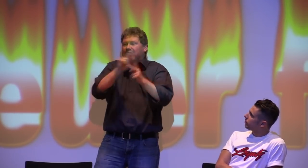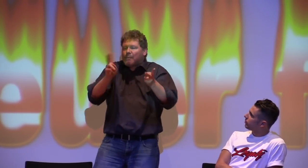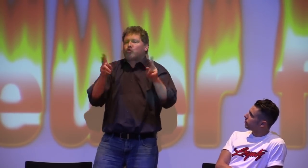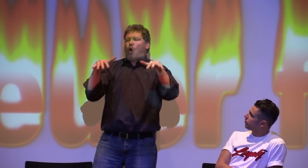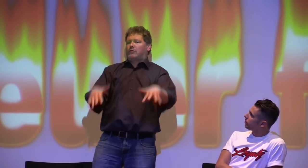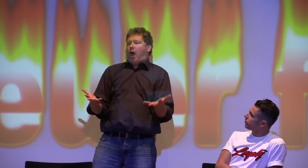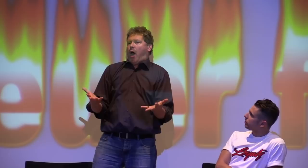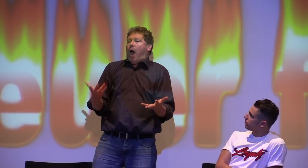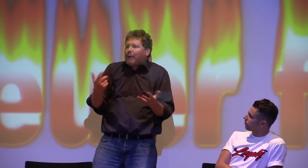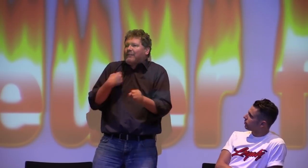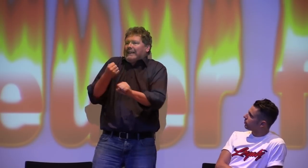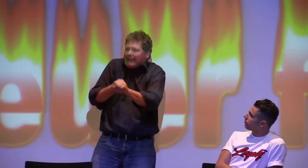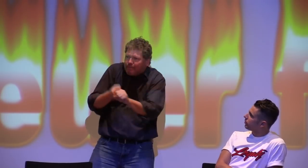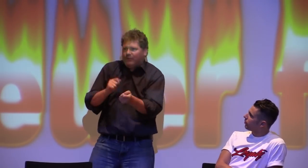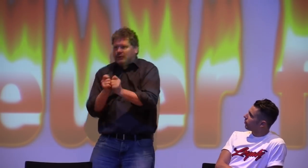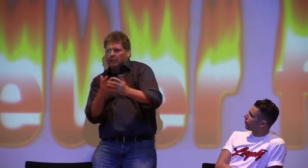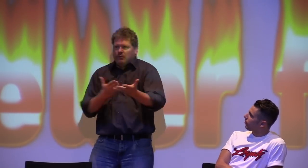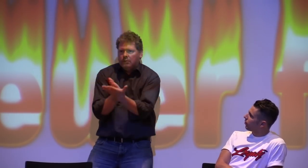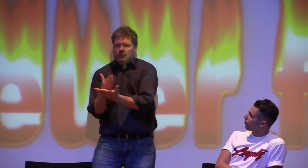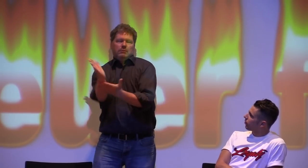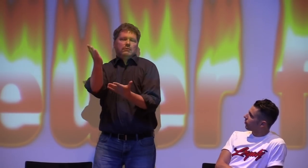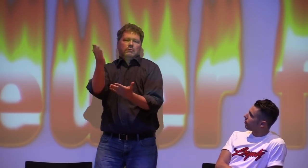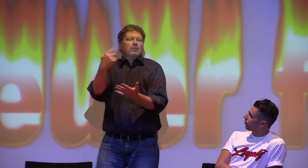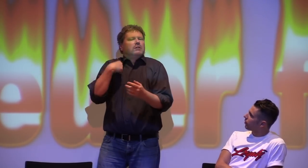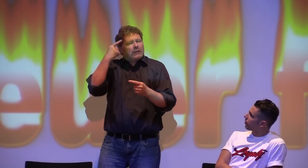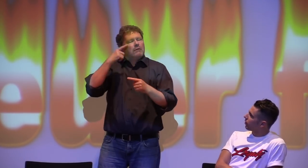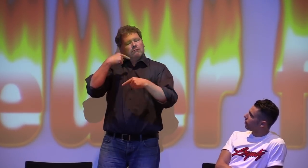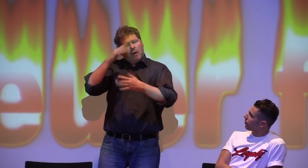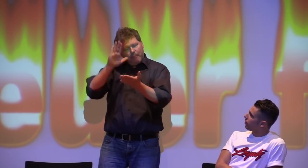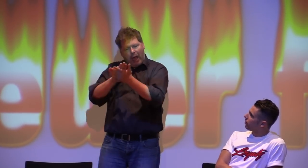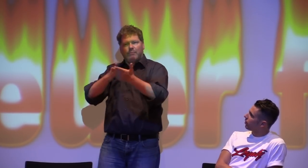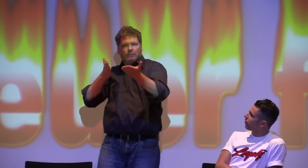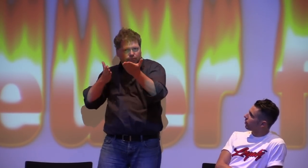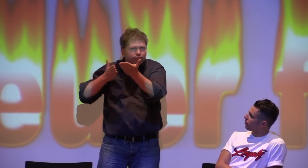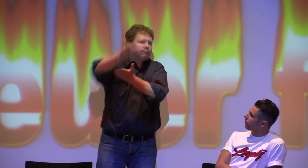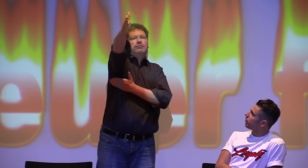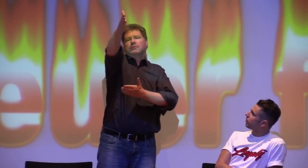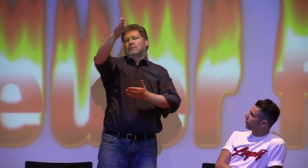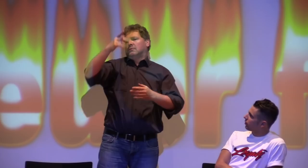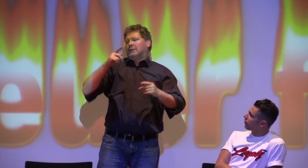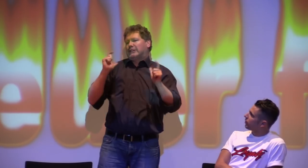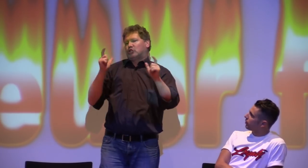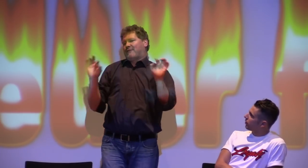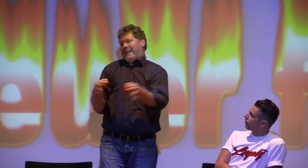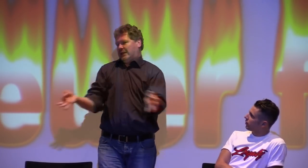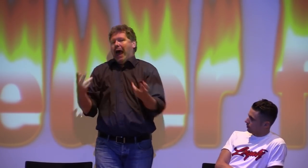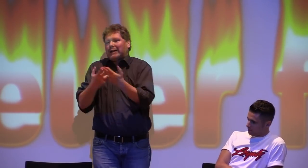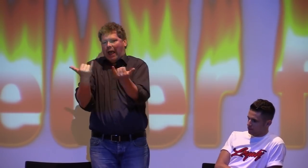kleiner Wimpernschlag nur. Und die Zeit ist jetzt gekommen, um tatsächlich neue Wege zu gehen. Und dann kann ich mir gut vorstellen,